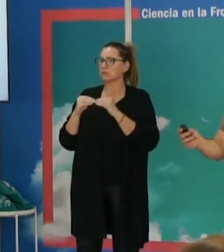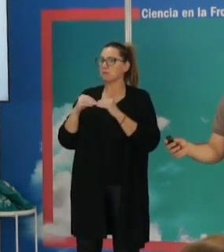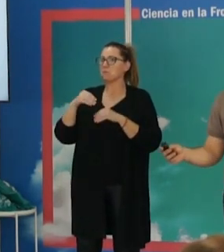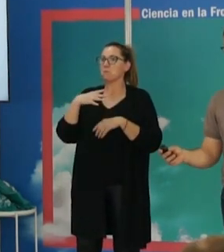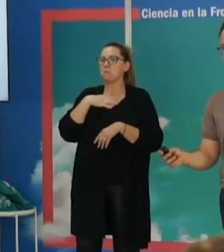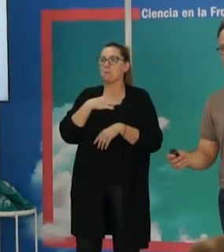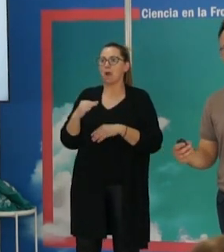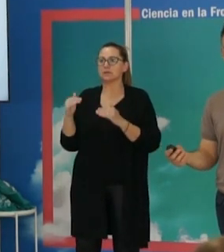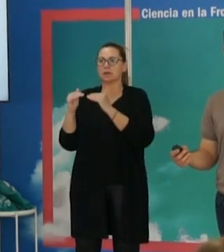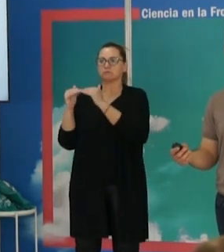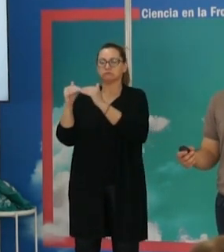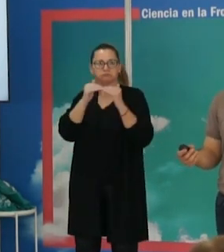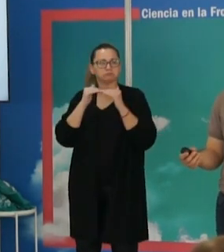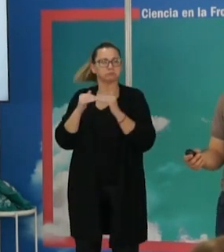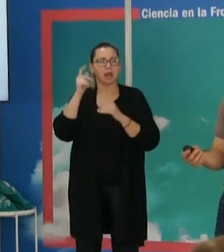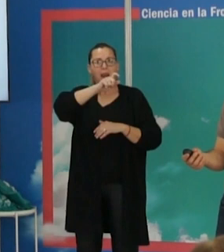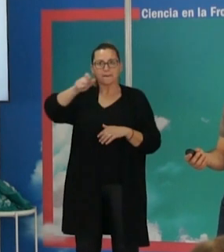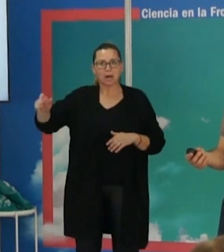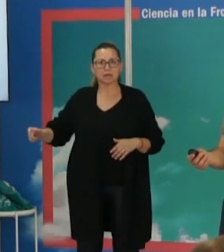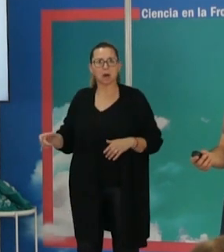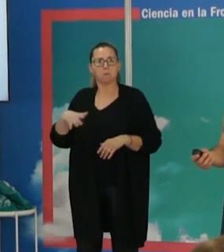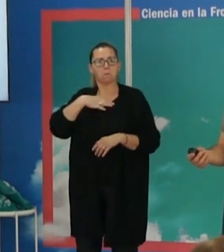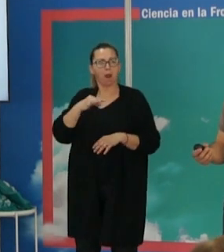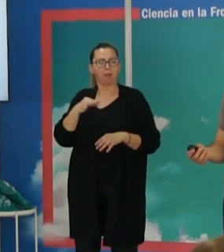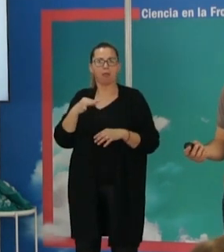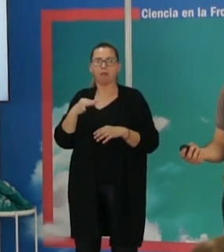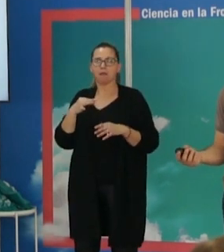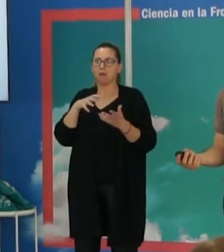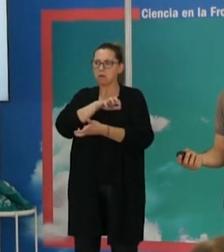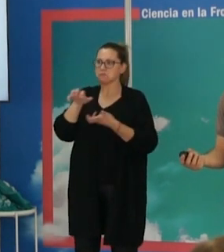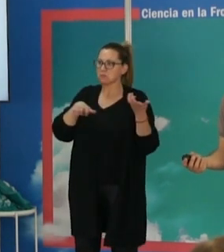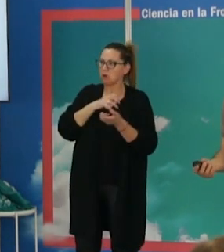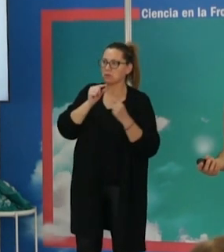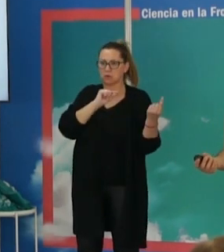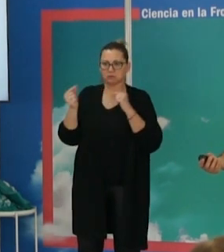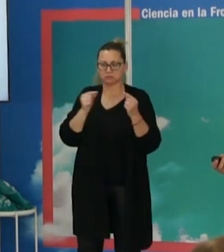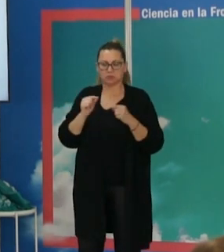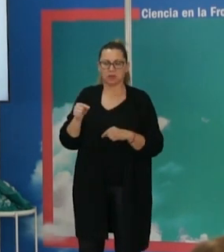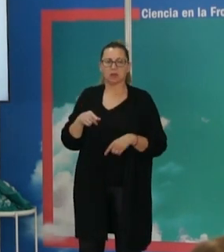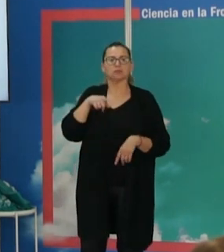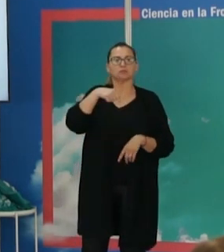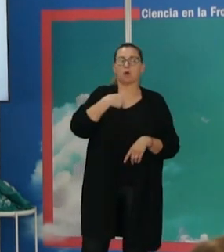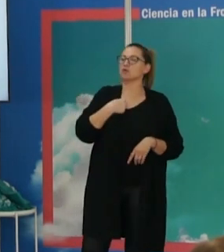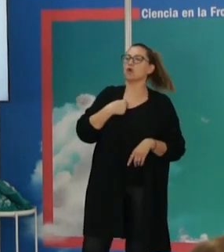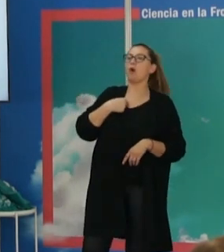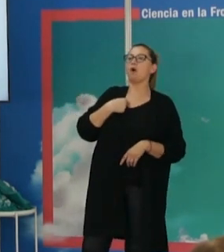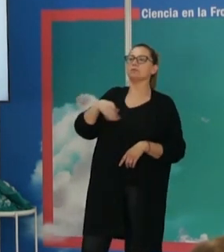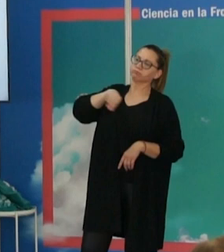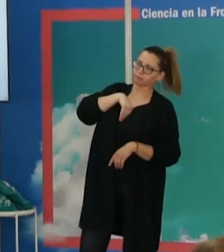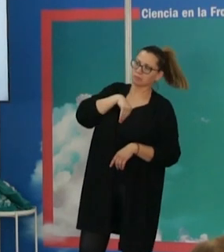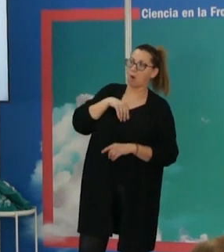Es decir, que las personas podrían discrepar de si están vivas o muertas de acuerdo a sus